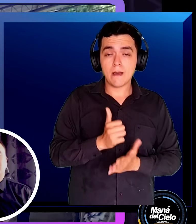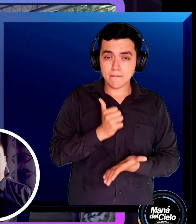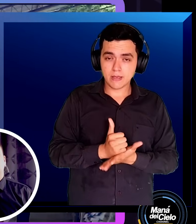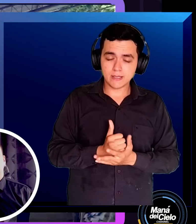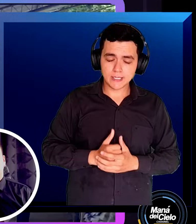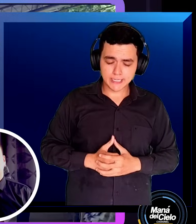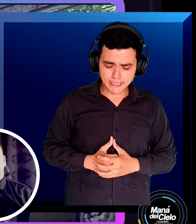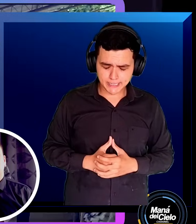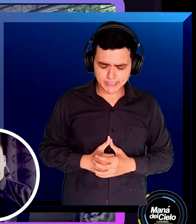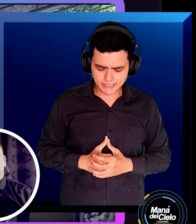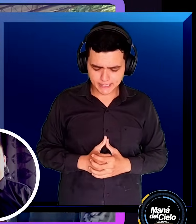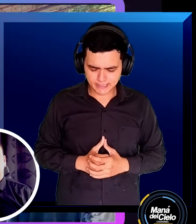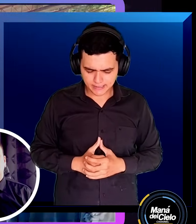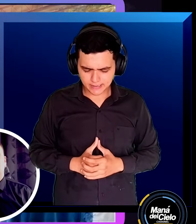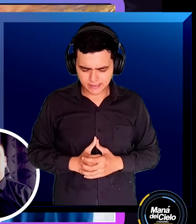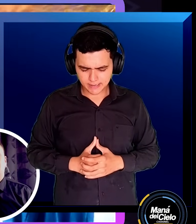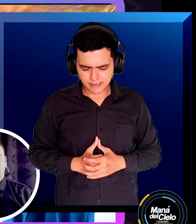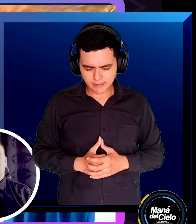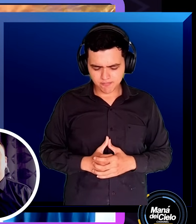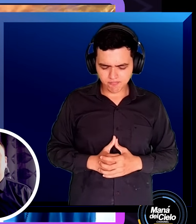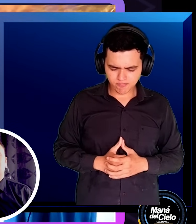Hermanos,